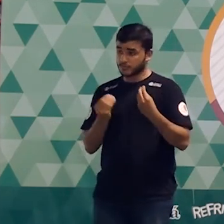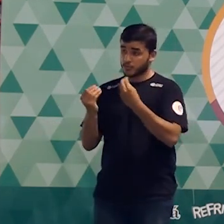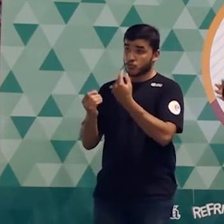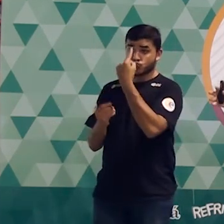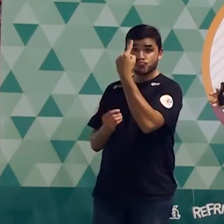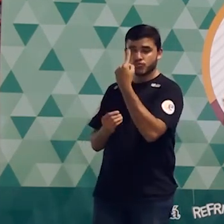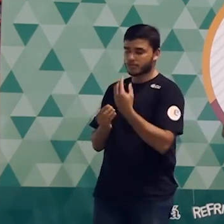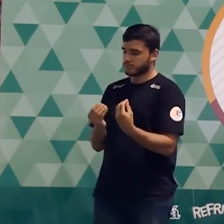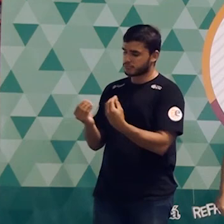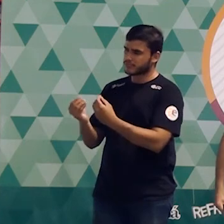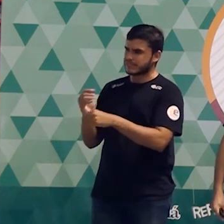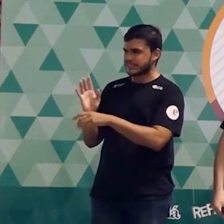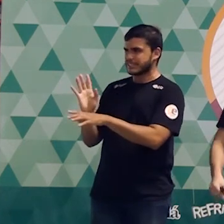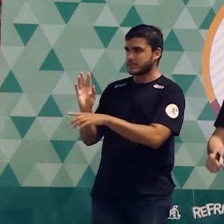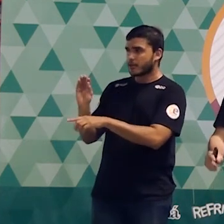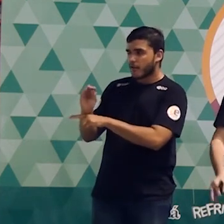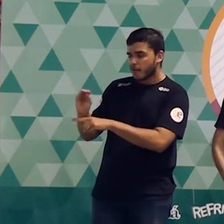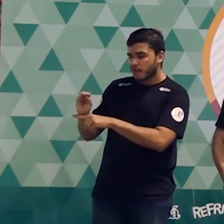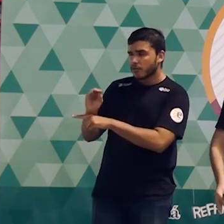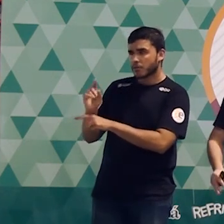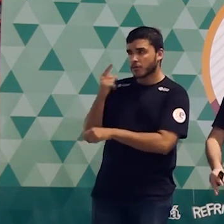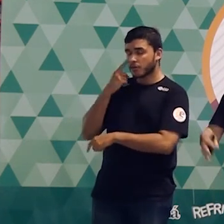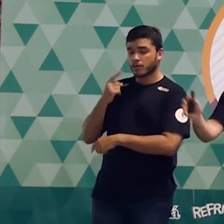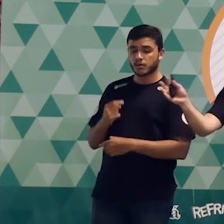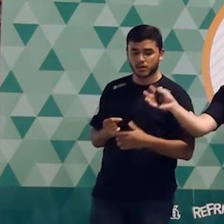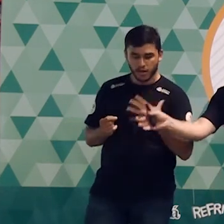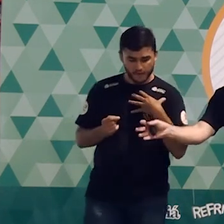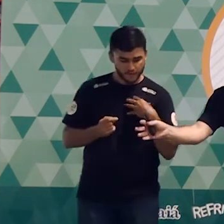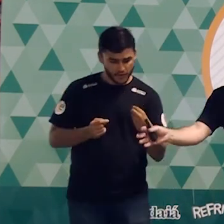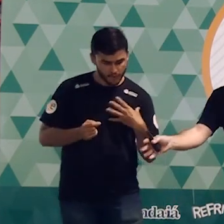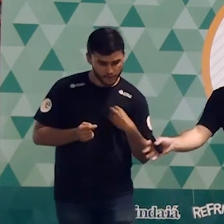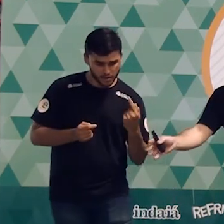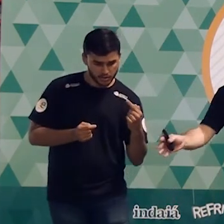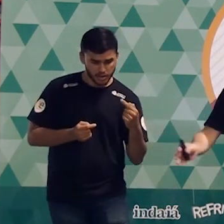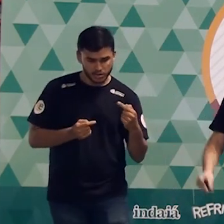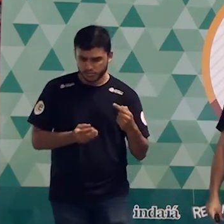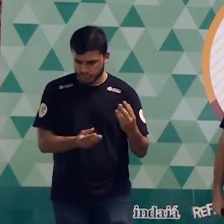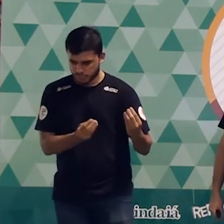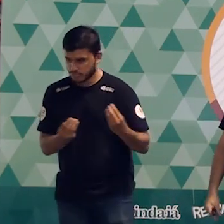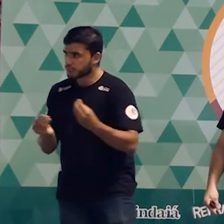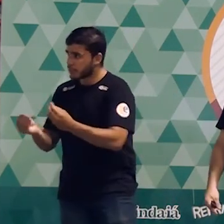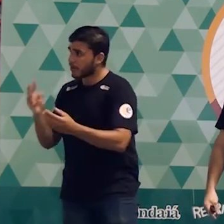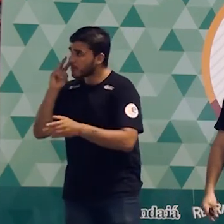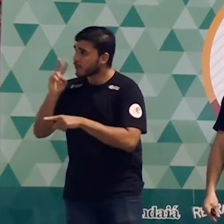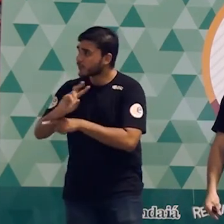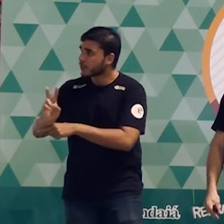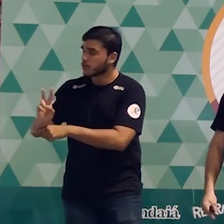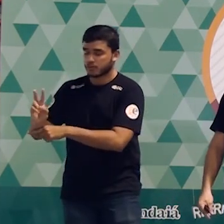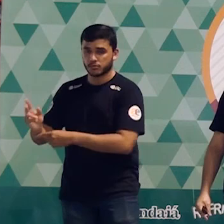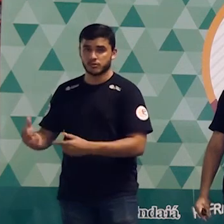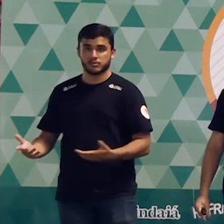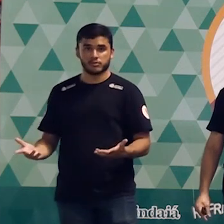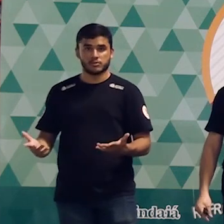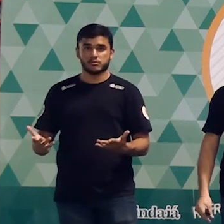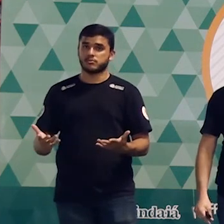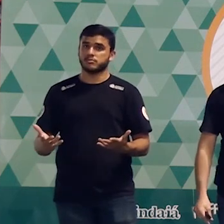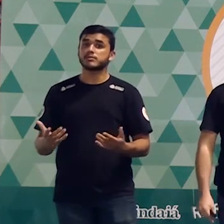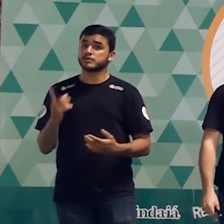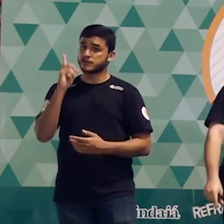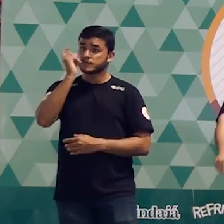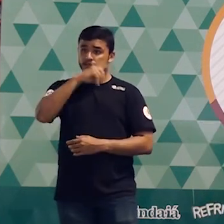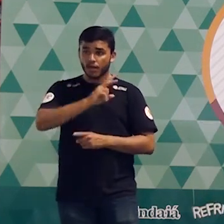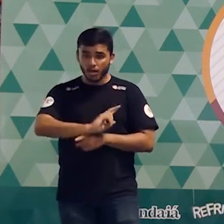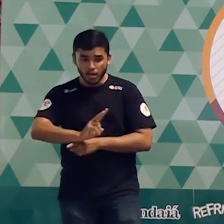um filho, aqui enquanto eu vou trabalhar. Outra coisa é, fica com meus 7 filhos aqui para eu trabalhar, né? Deu para entender que não rola, não